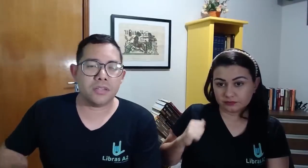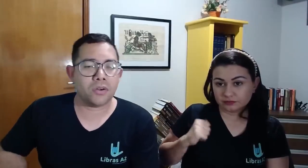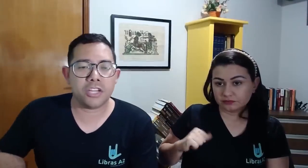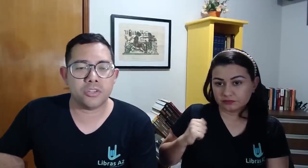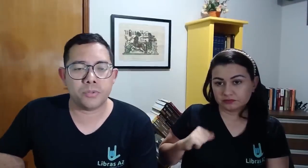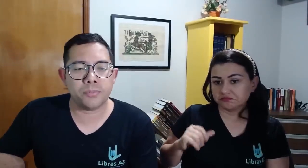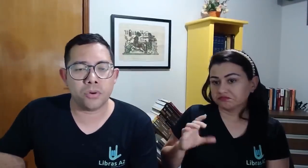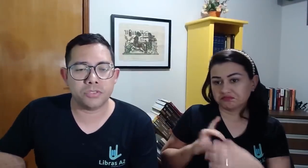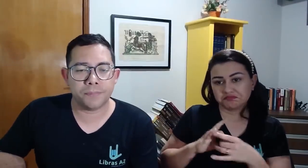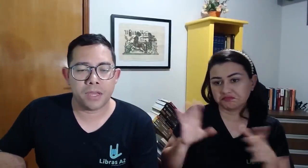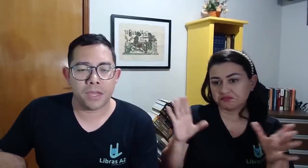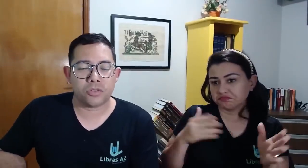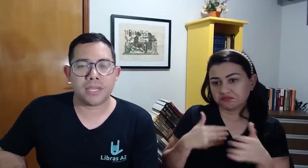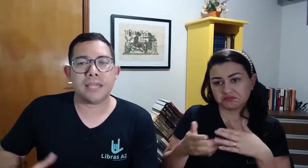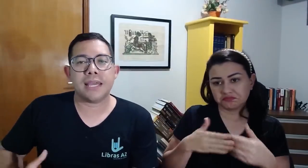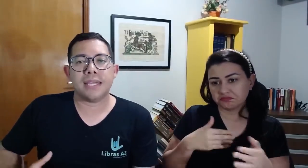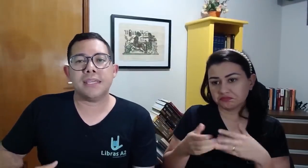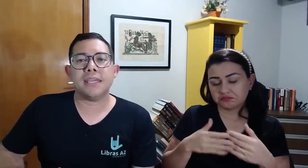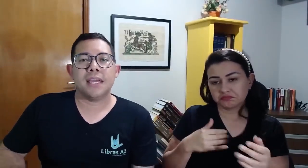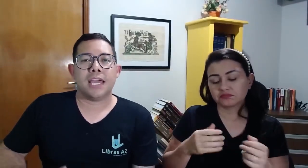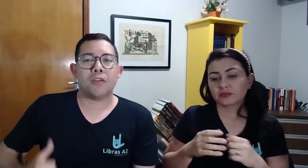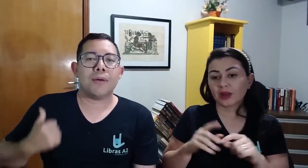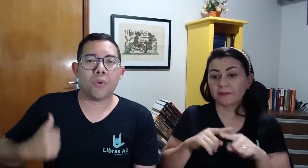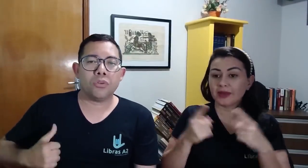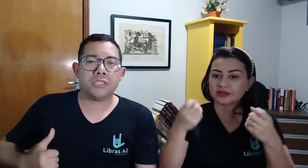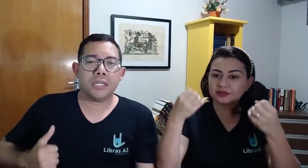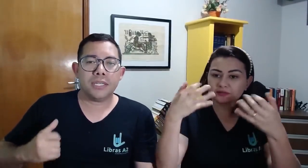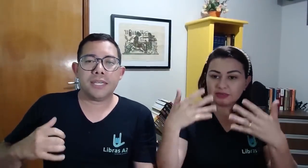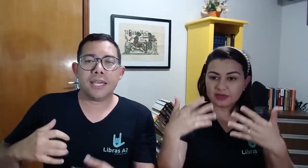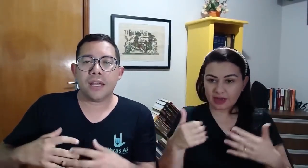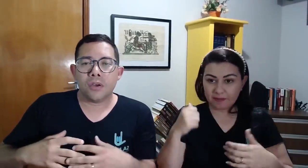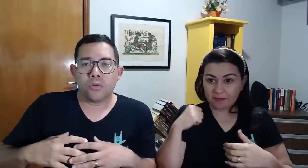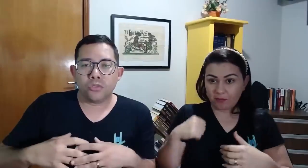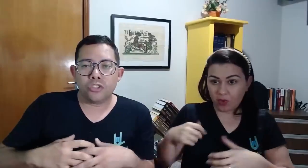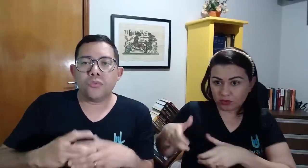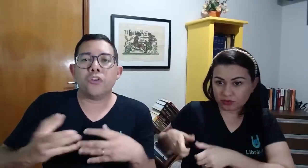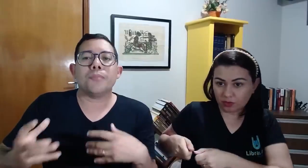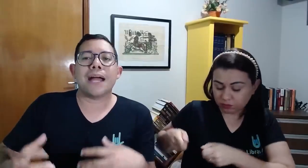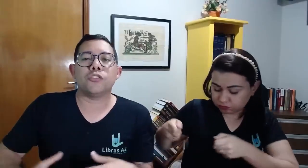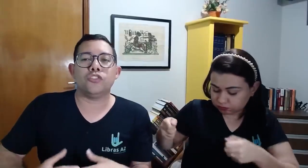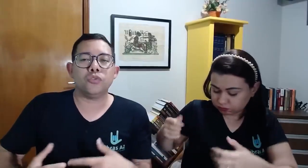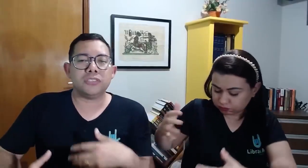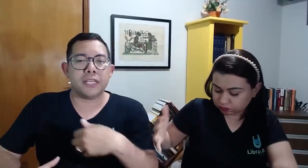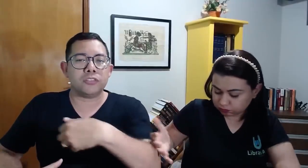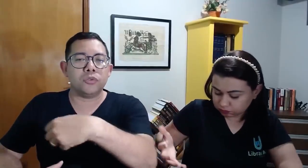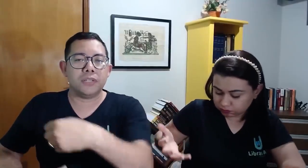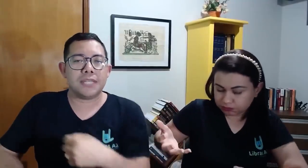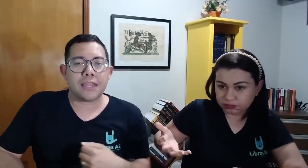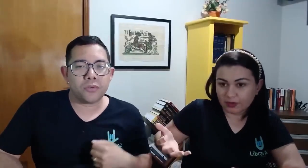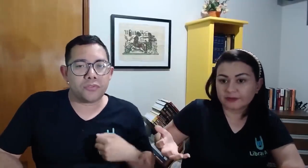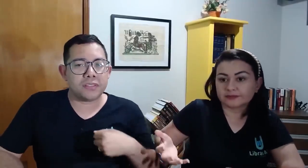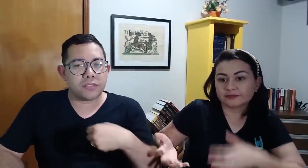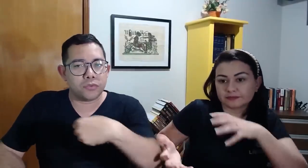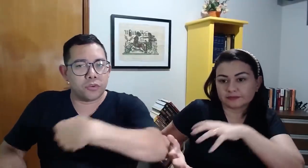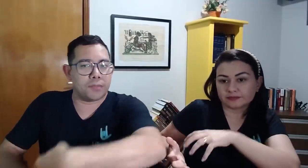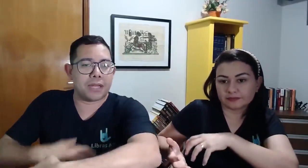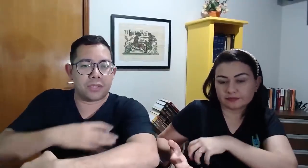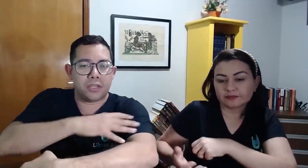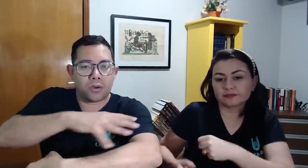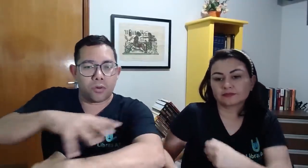qualquer tipo de bolsa. Só que a ideia aqui era uma bolsa que tinha um formato de um cesto, e aí eu fiz assim o formato aqui, ó, com o